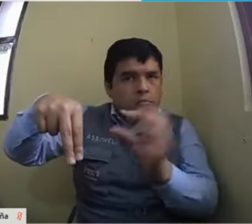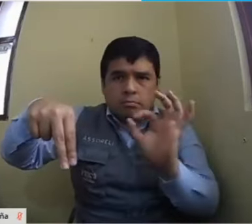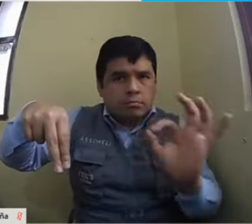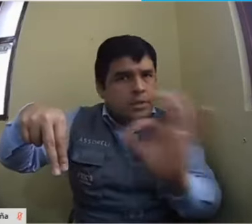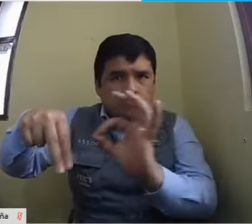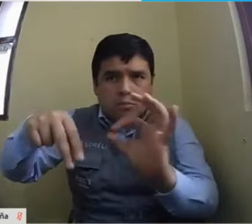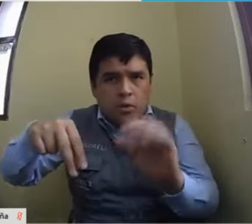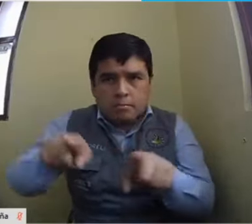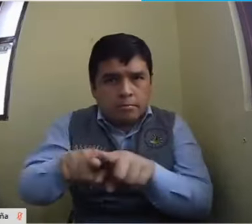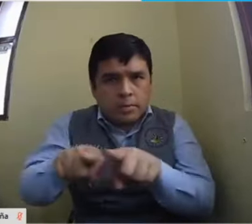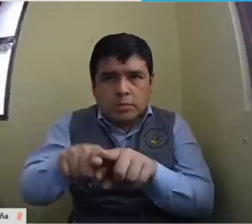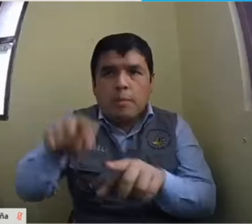con un movimiento.